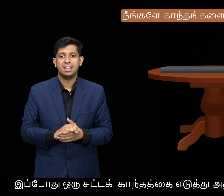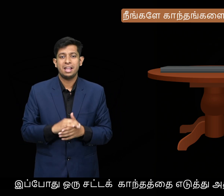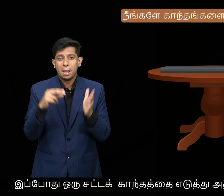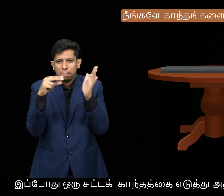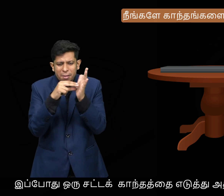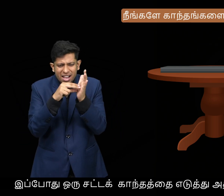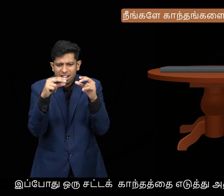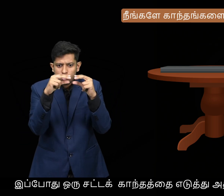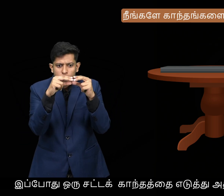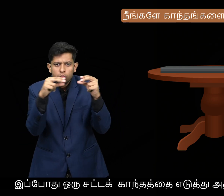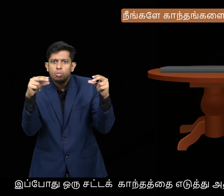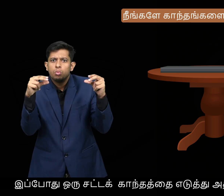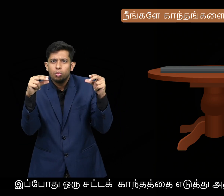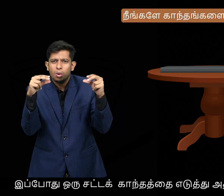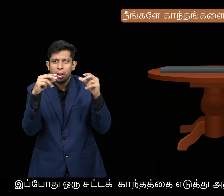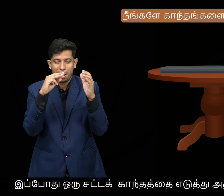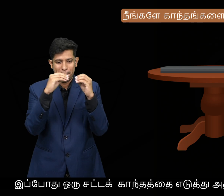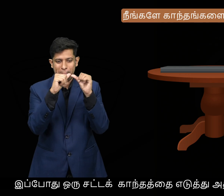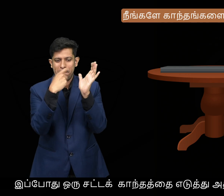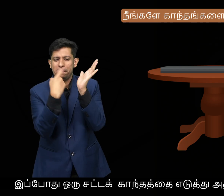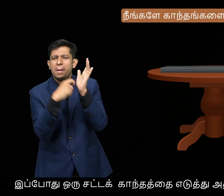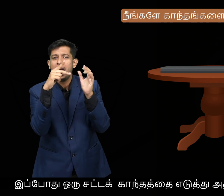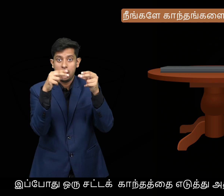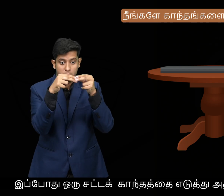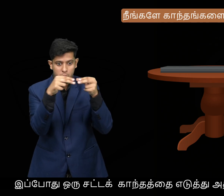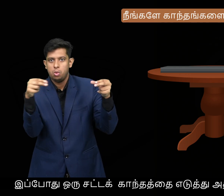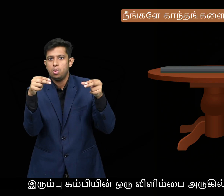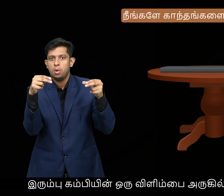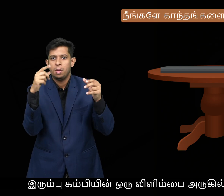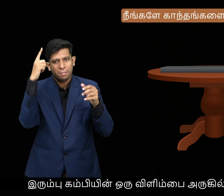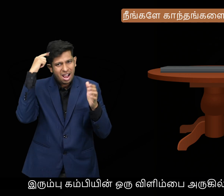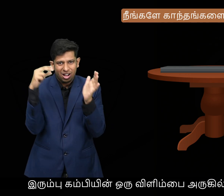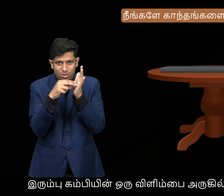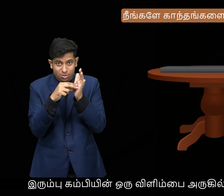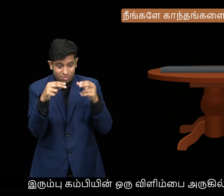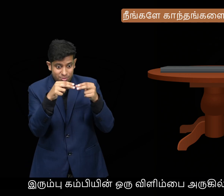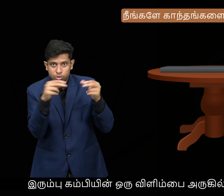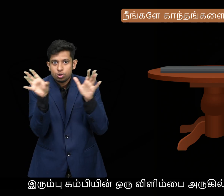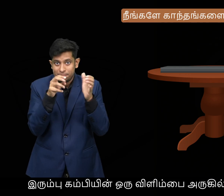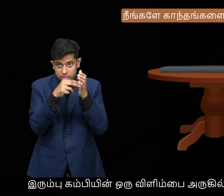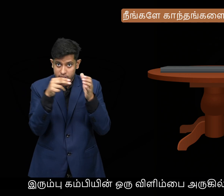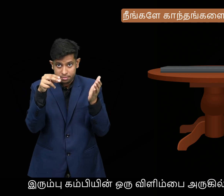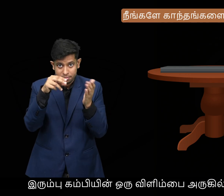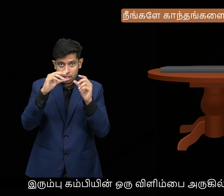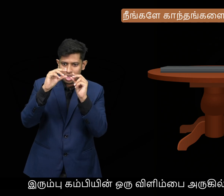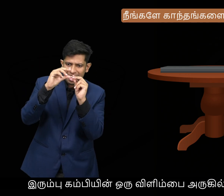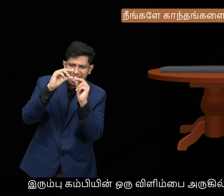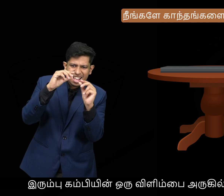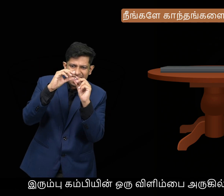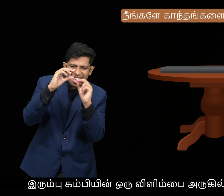இப்போது ஒரு சட்ட காந்தத்தை எடுத்து அதன் முனையில் இரும்பு கம்பியின் ஒரு விளிம்பை அருகில் வைக்கவும்.